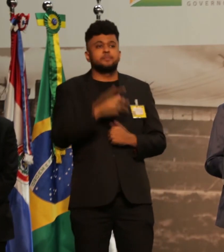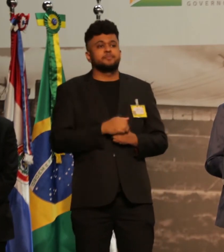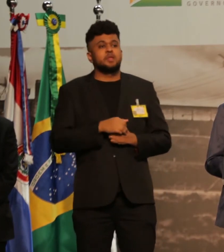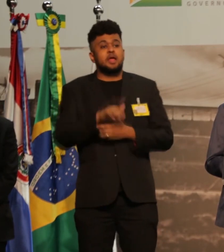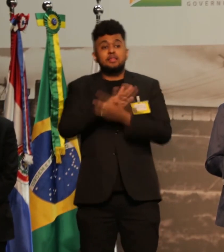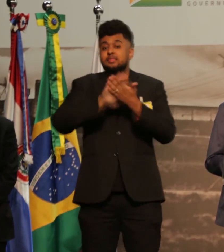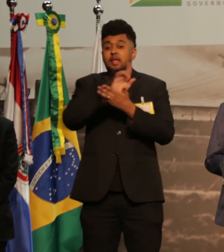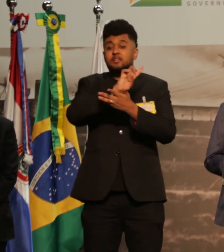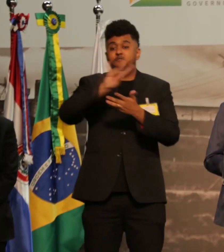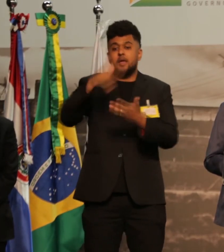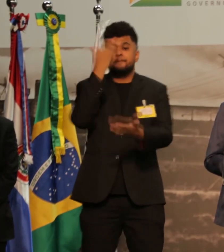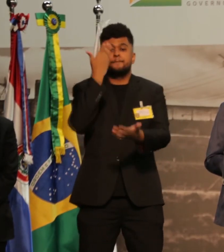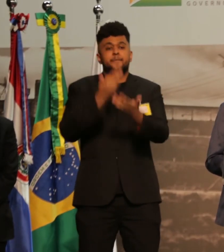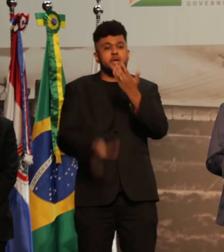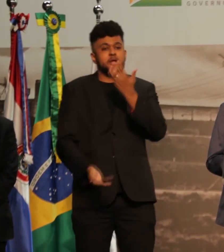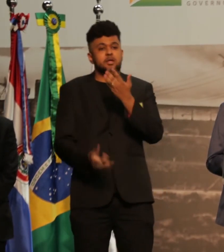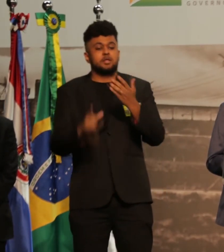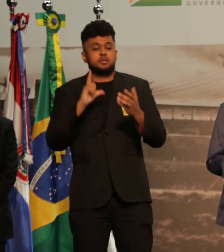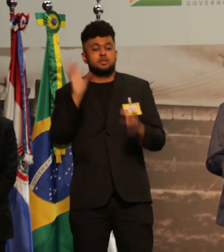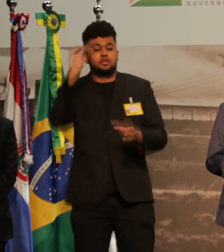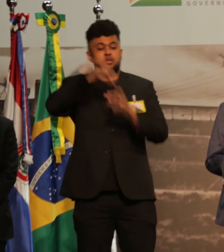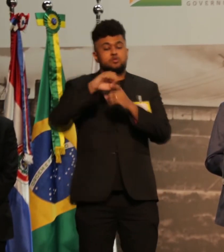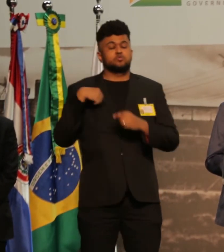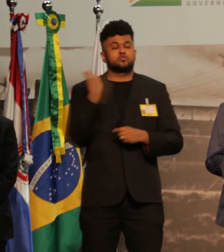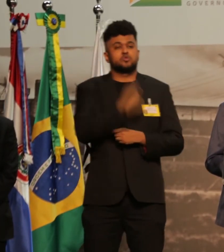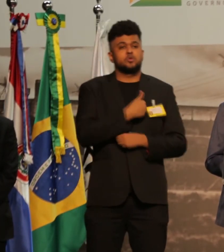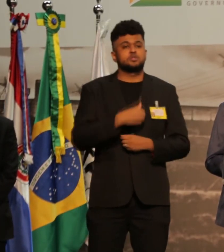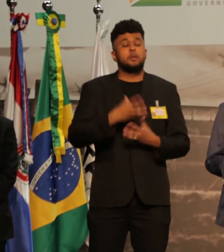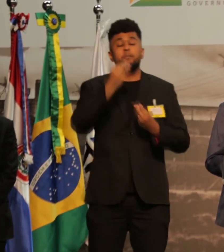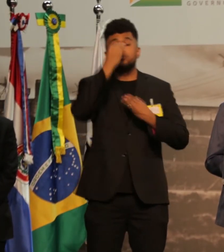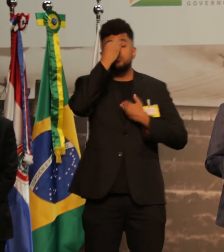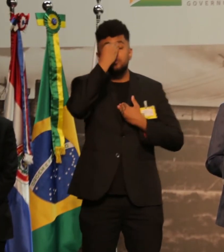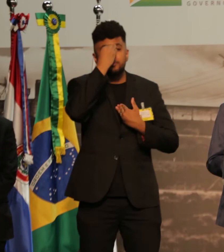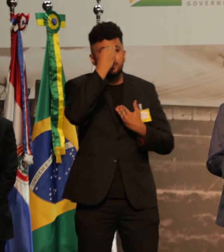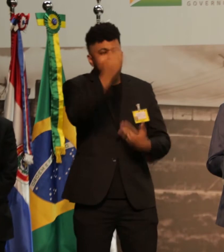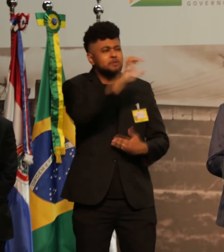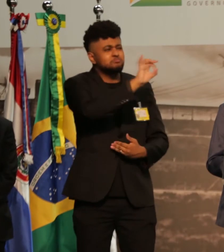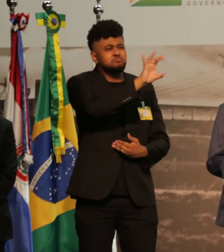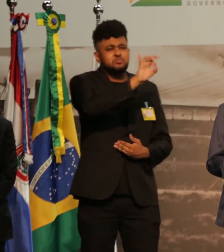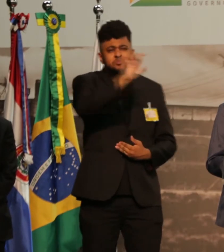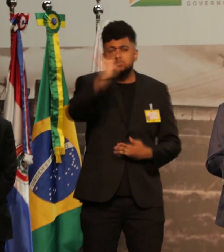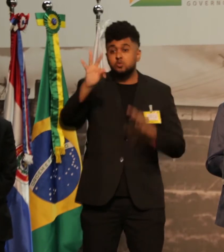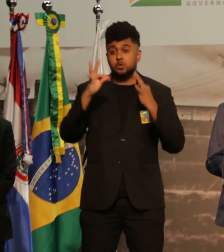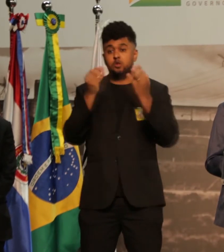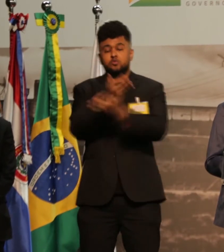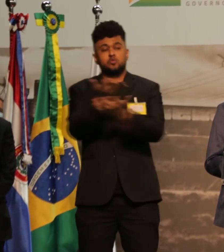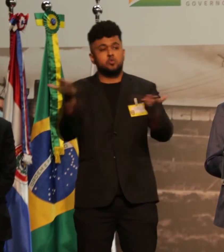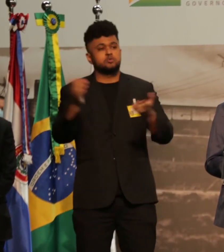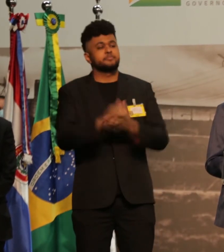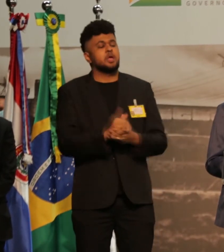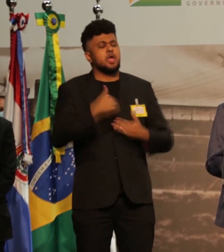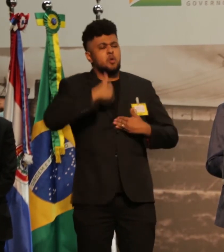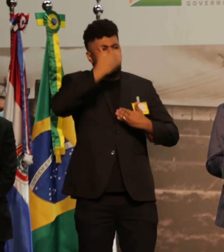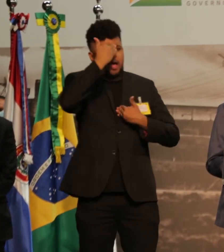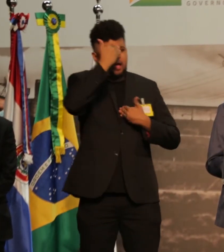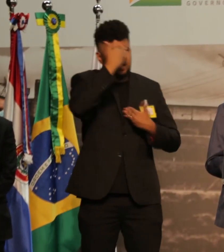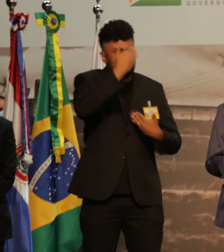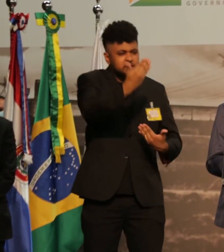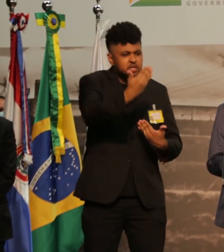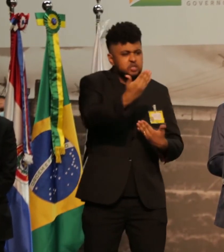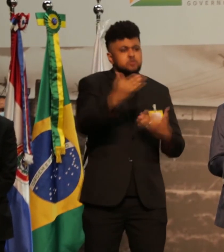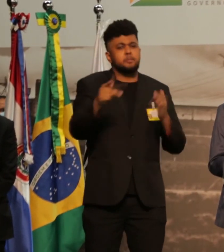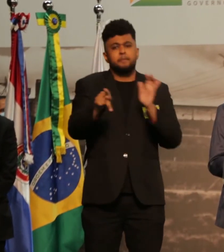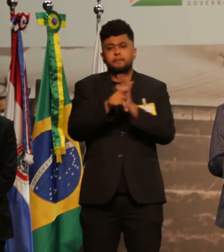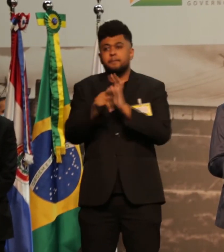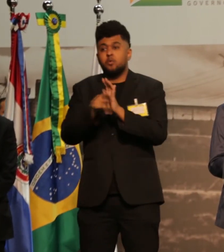nada se perderá pelo menos de dentro de nós. Muito obrigado a cada um e a todos. Agradeço aos